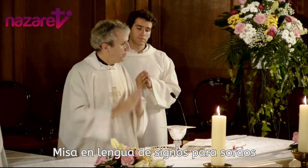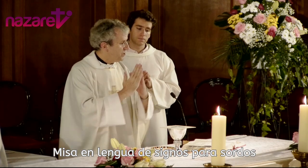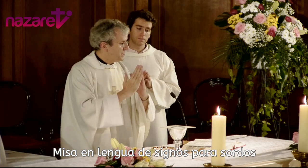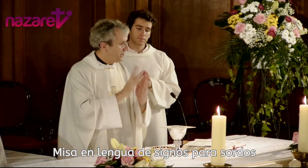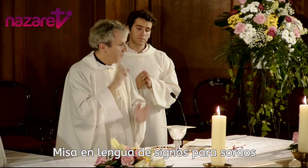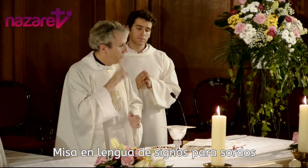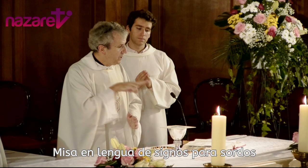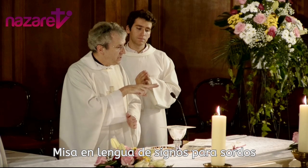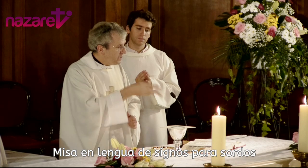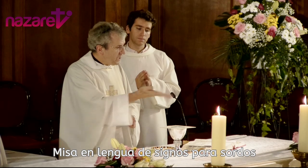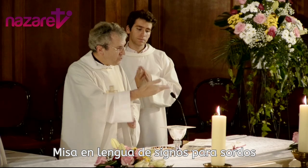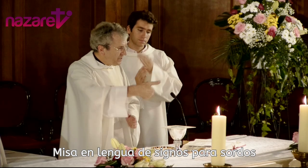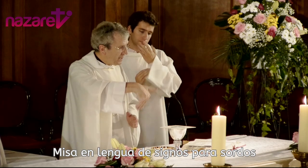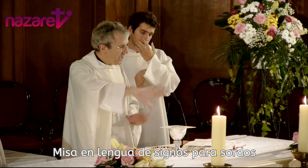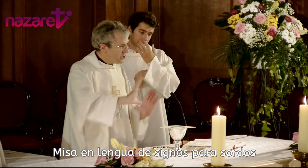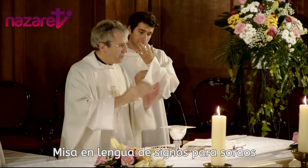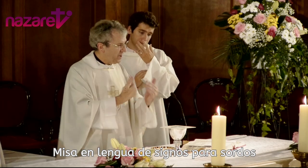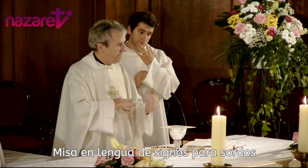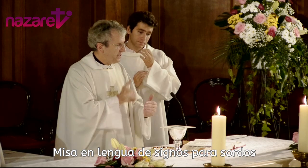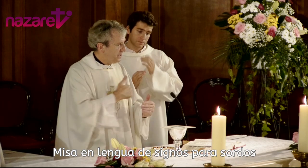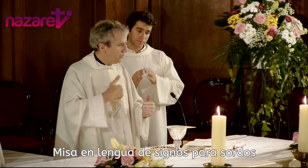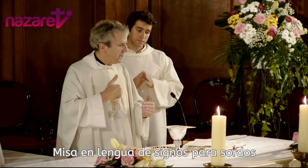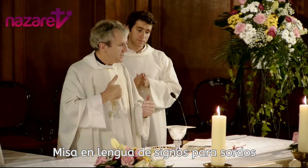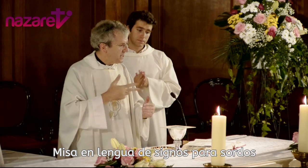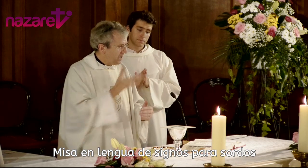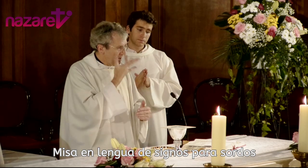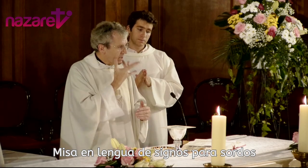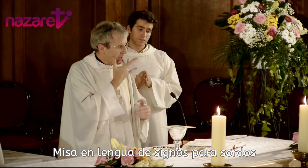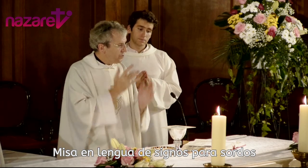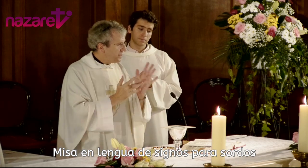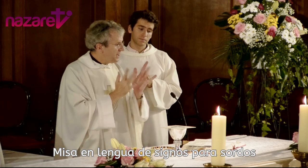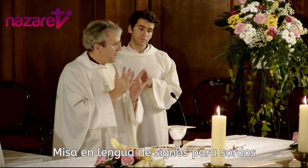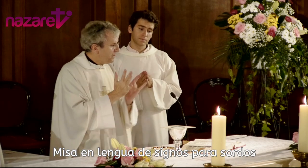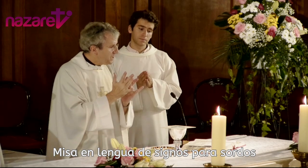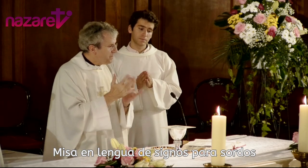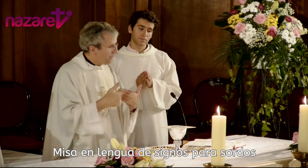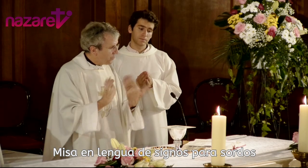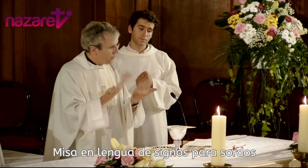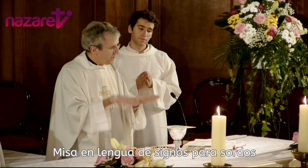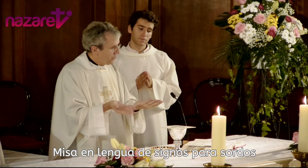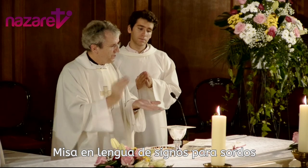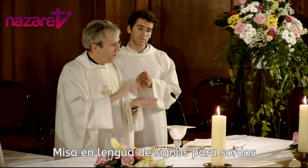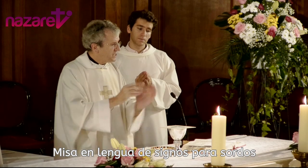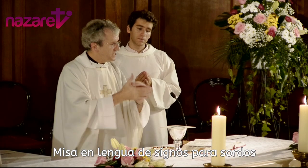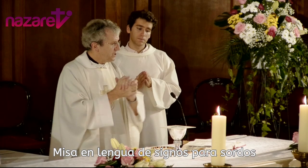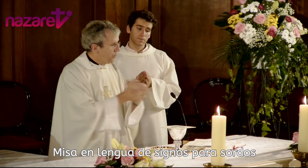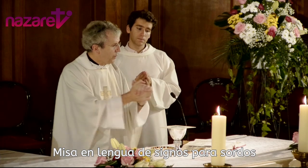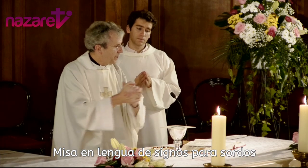y santo. Dirige tu mirada sobre la ofrenda de tu Iglesia y reconoce en ella la víctima por cuya inmolación quisiste devolvernos